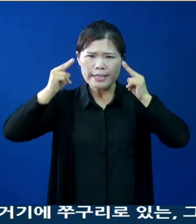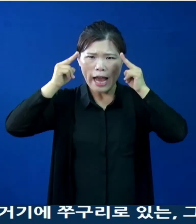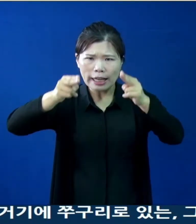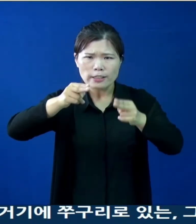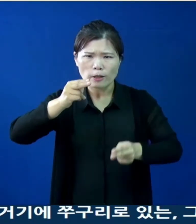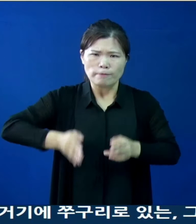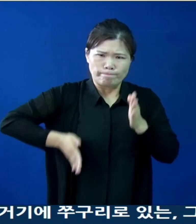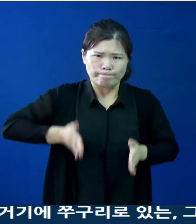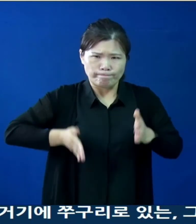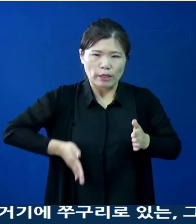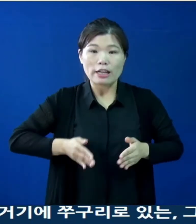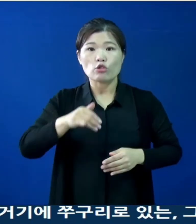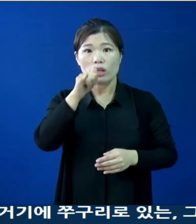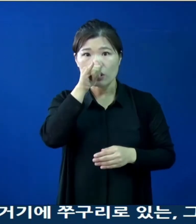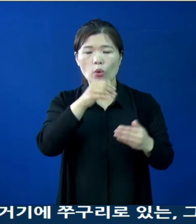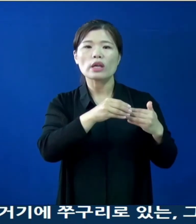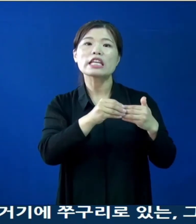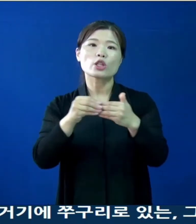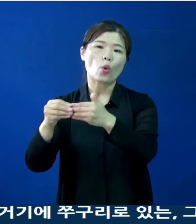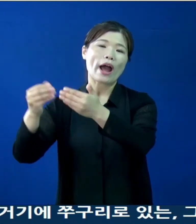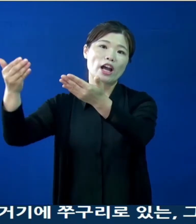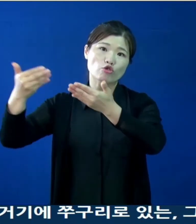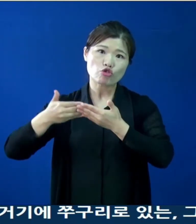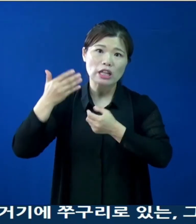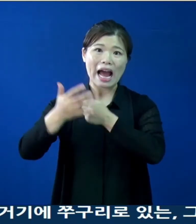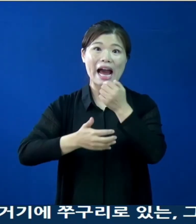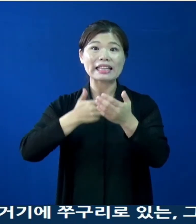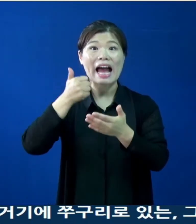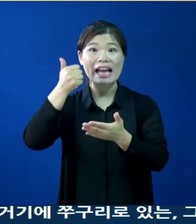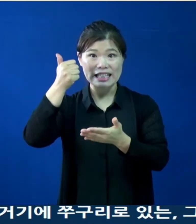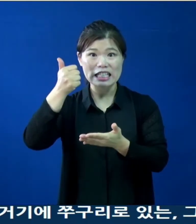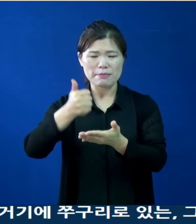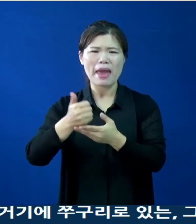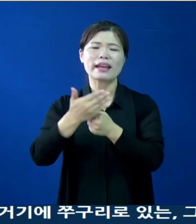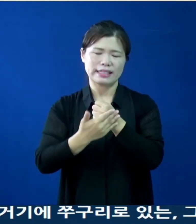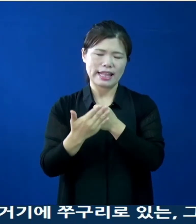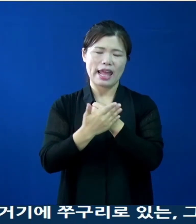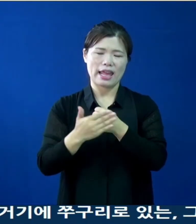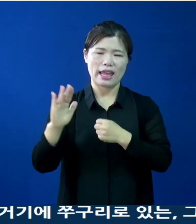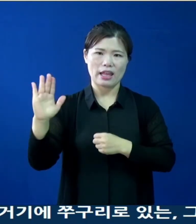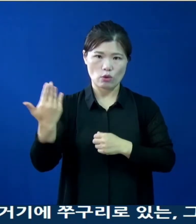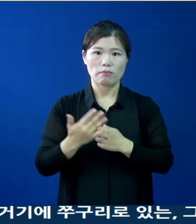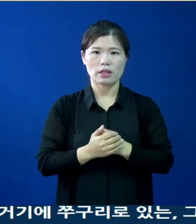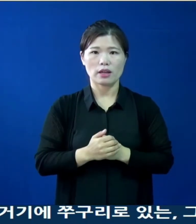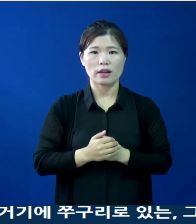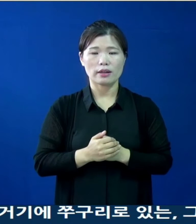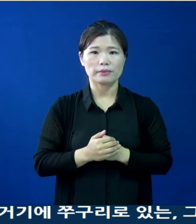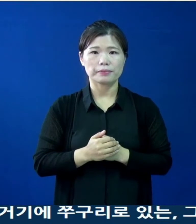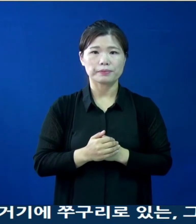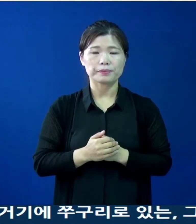달려갈 수 있도록 인도하시는 하나님의 은혜인 줄로 믿으시기 바랍니다.